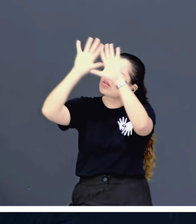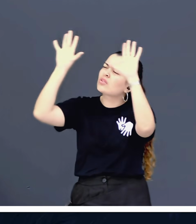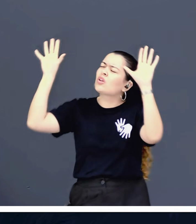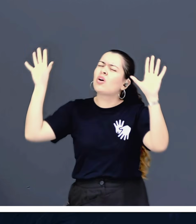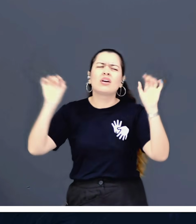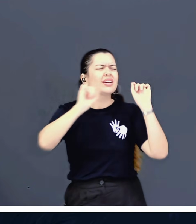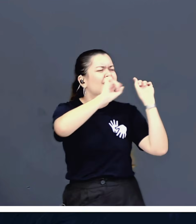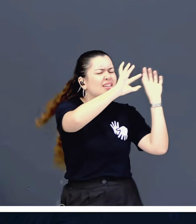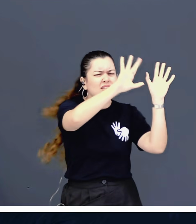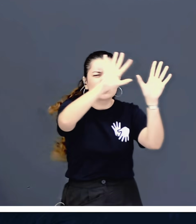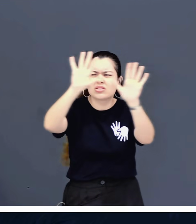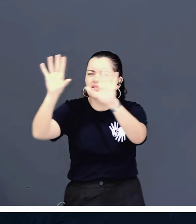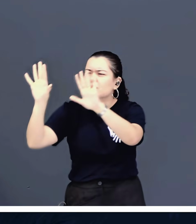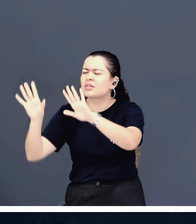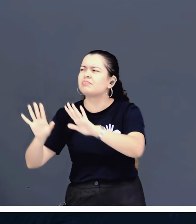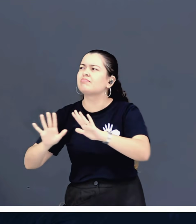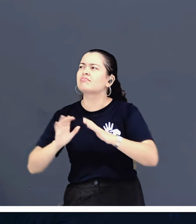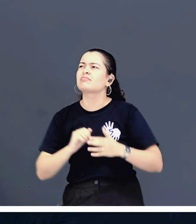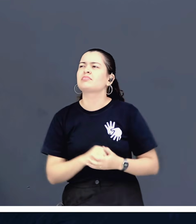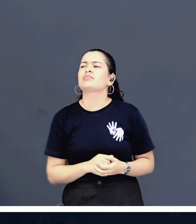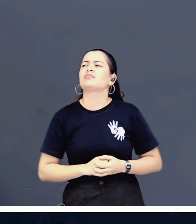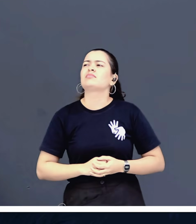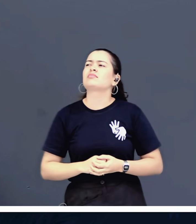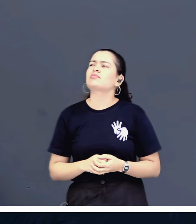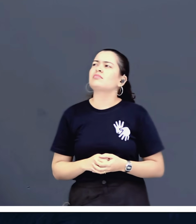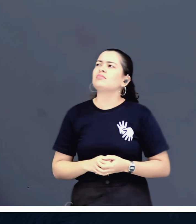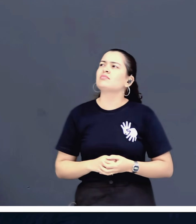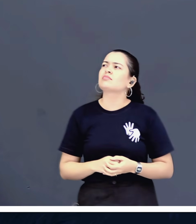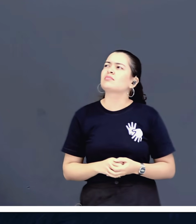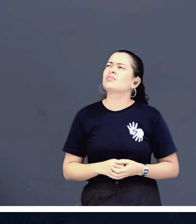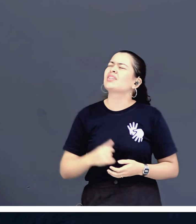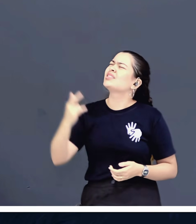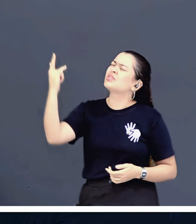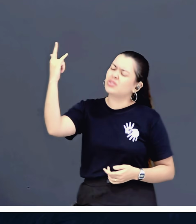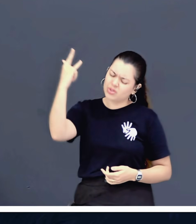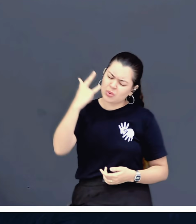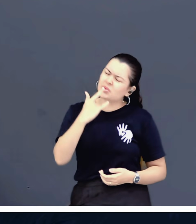lugar. Nos enche, Senhor, com teu amor.